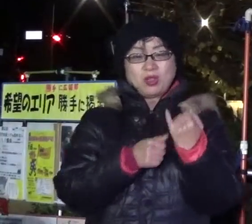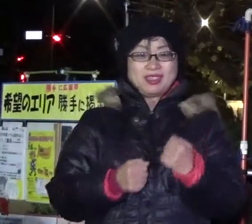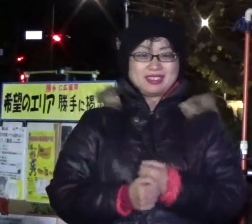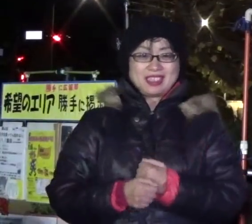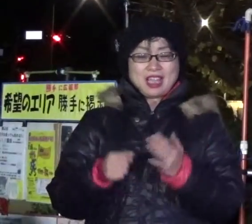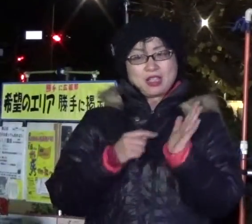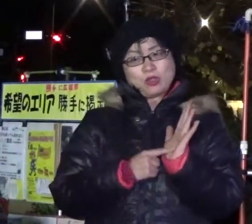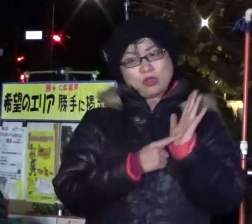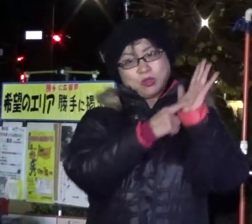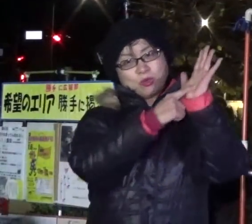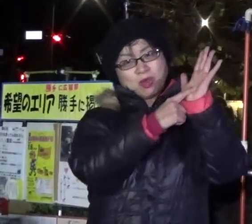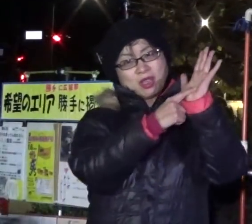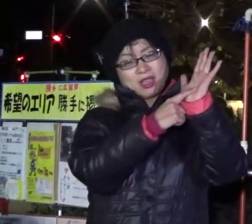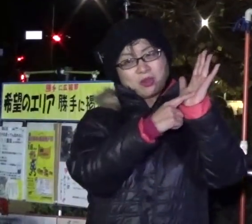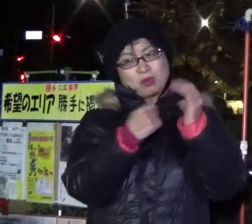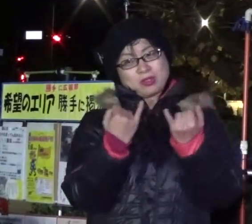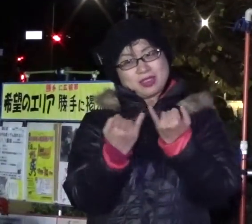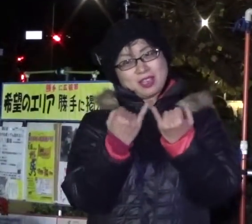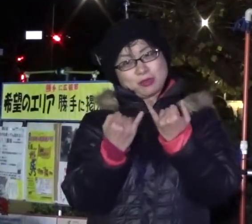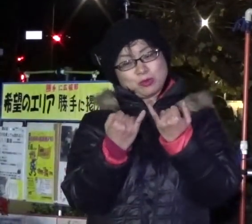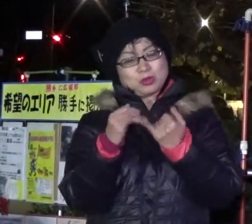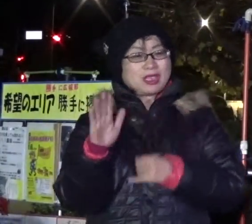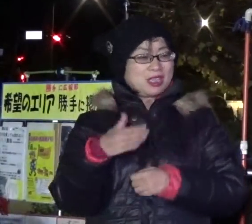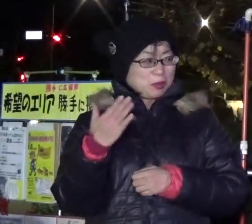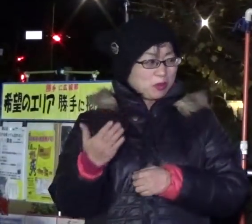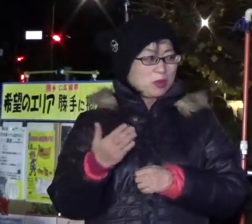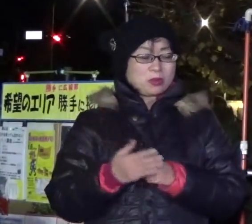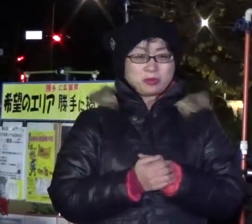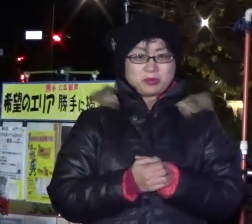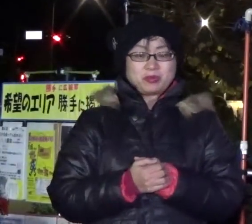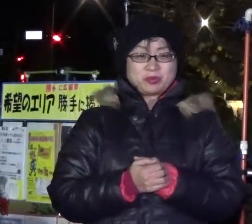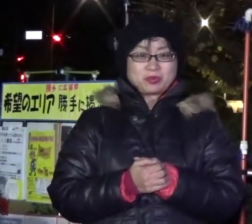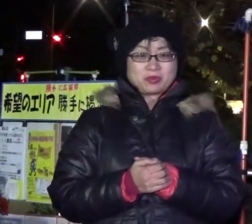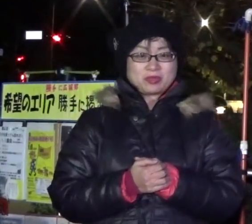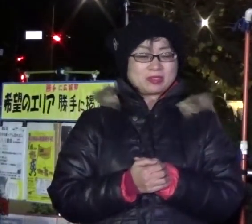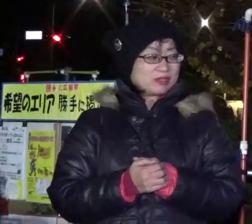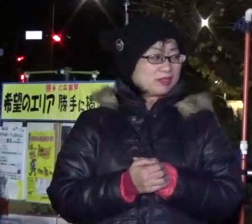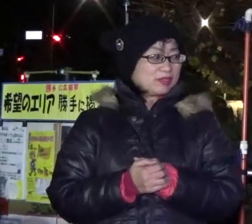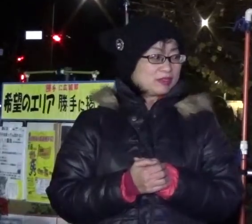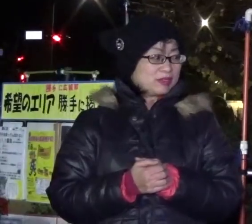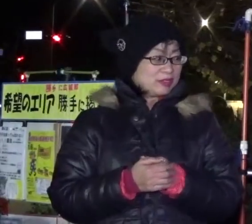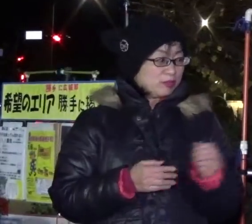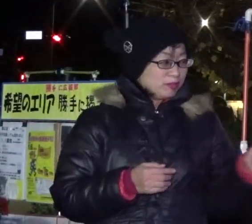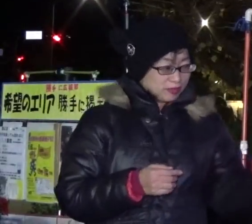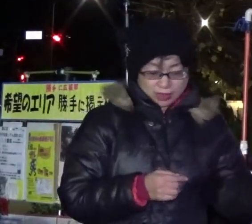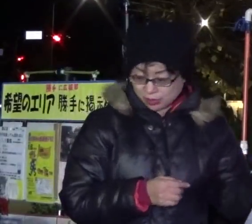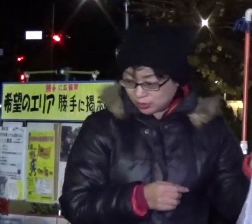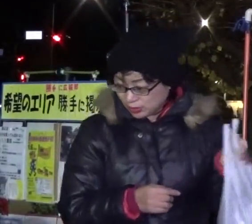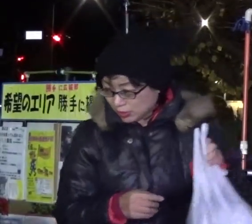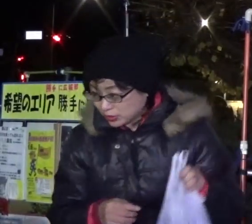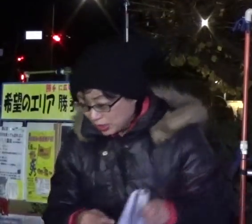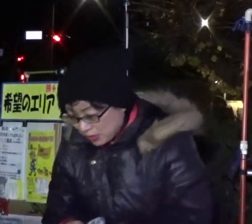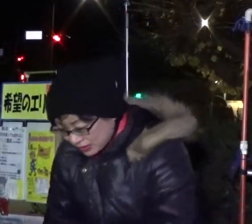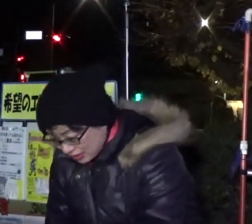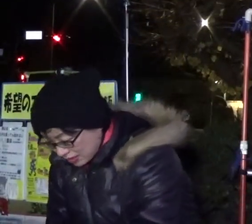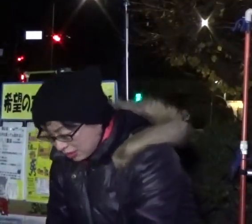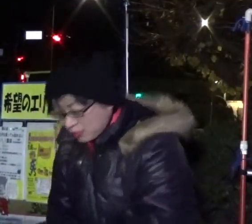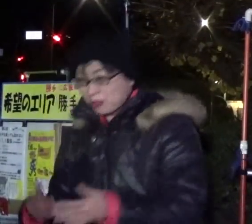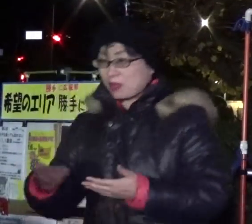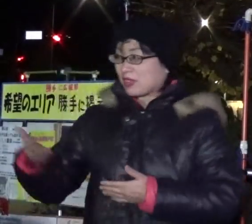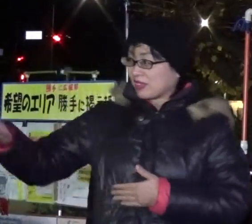なお菓子のパクリの名前なんですが、数が足りないかもしれないですが、ぐるーっと一個ずつ回していただければ。